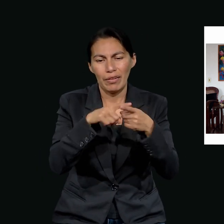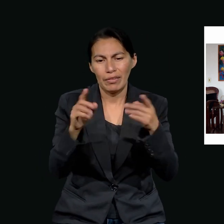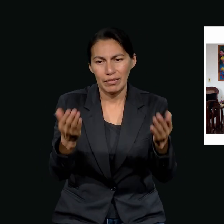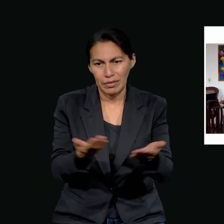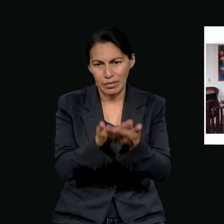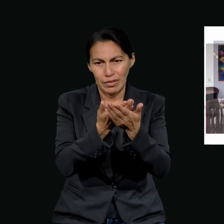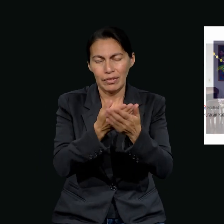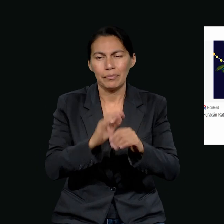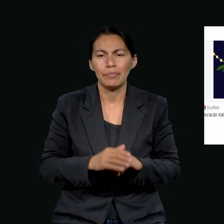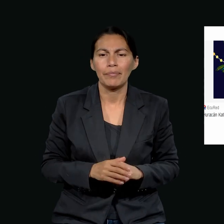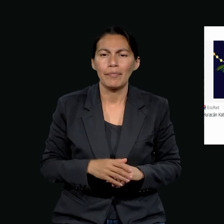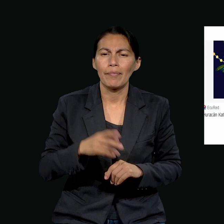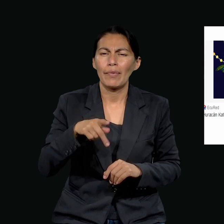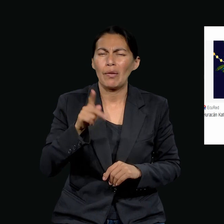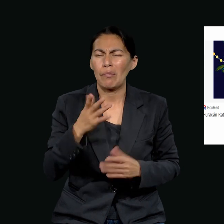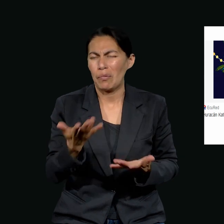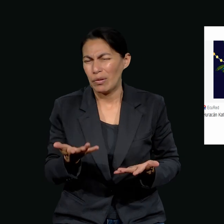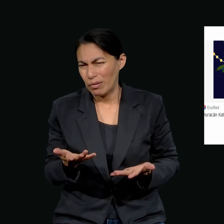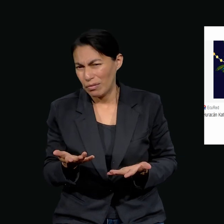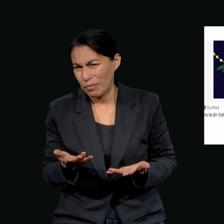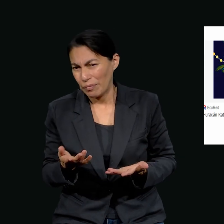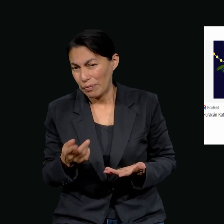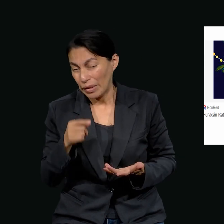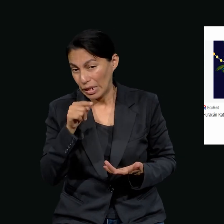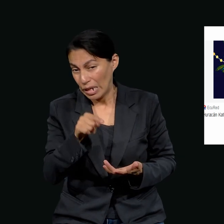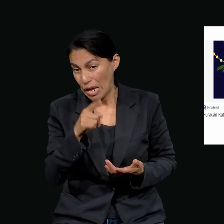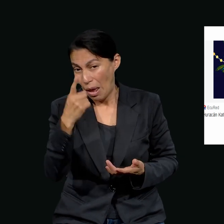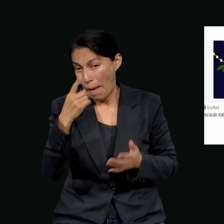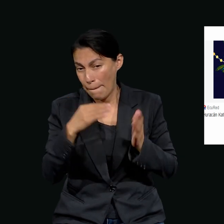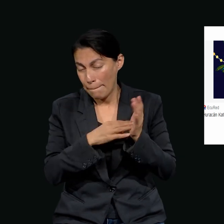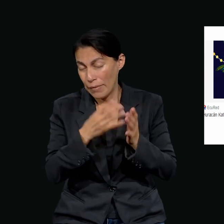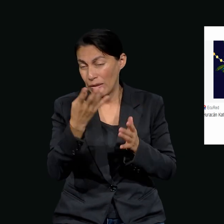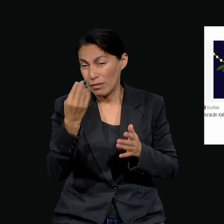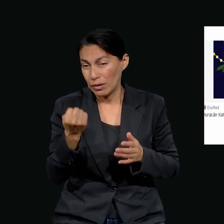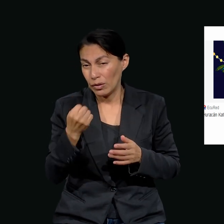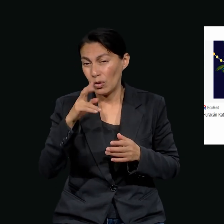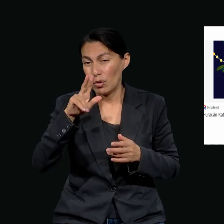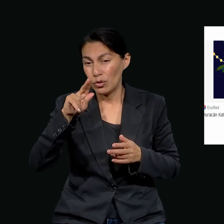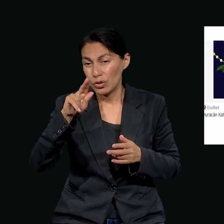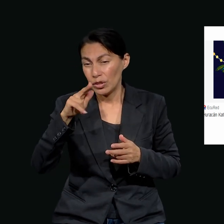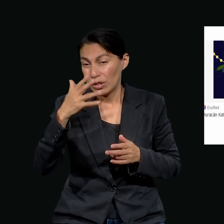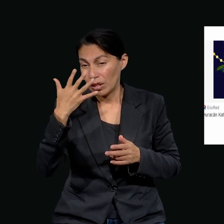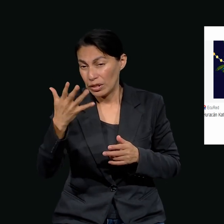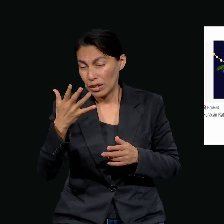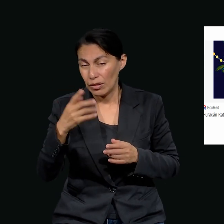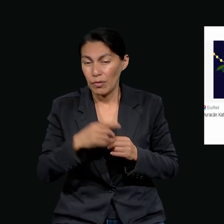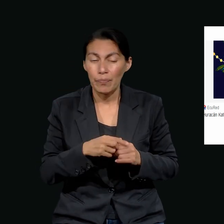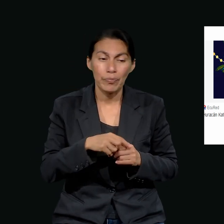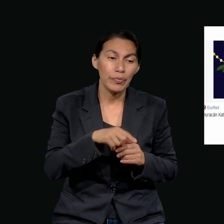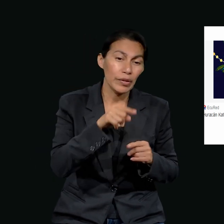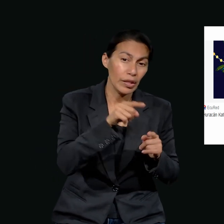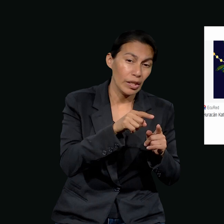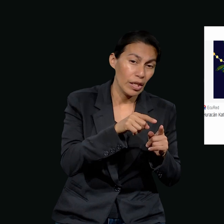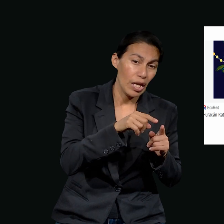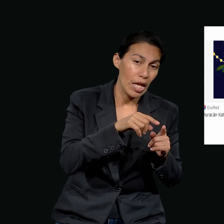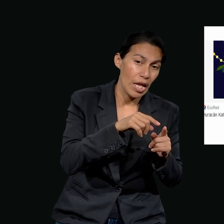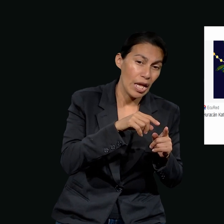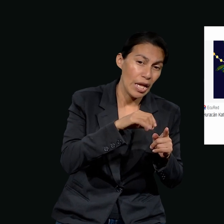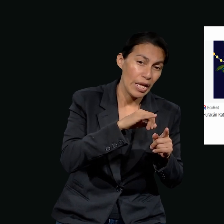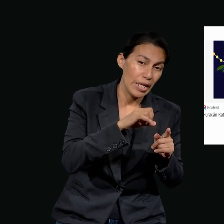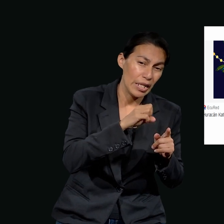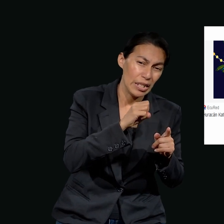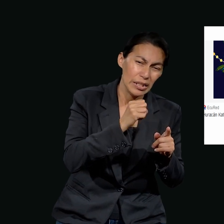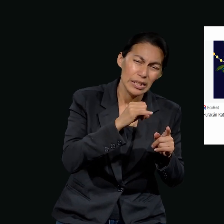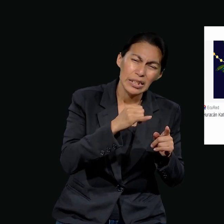pero bien, lo de la catástrofe fue en ese año 1985. Y me acuerdo, Jesse tenía tres años nada